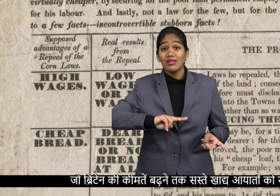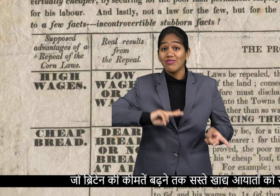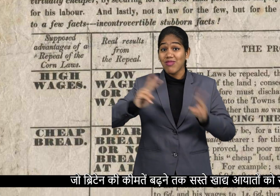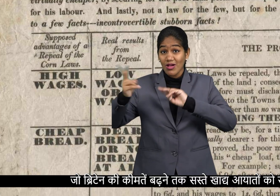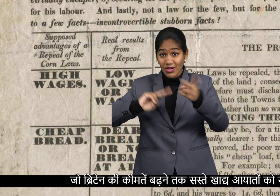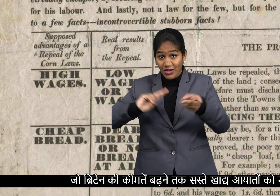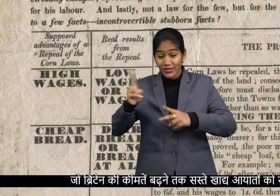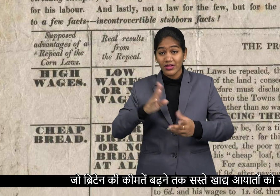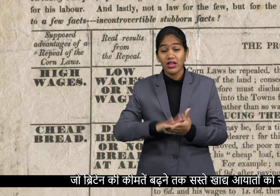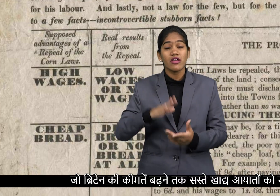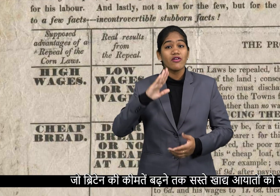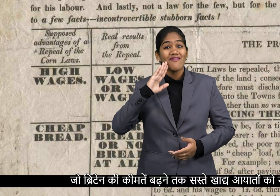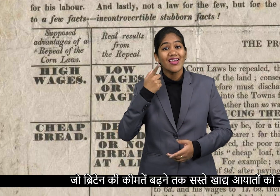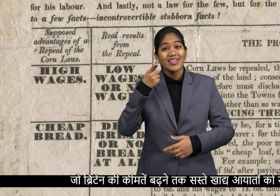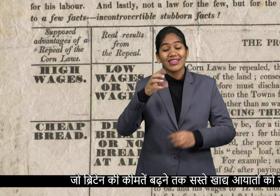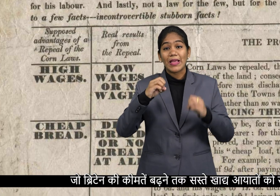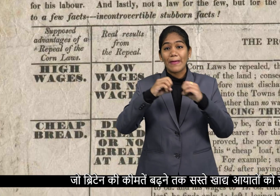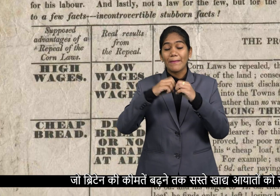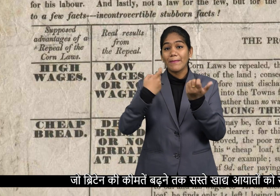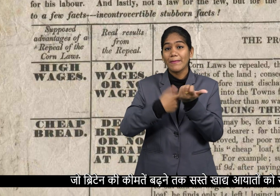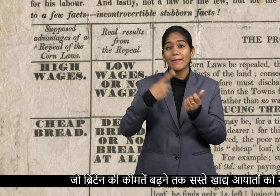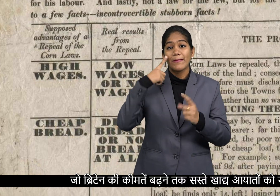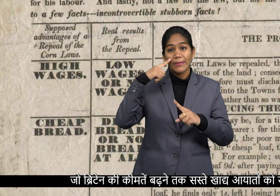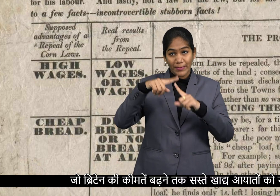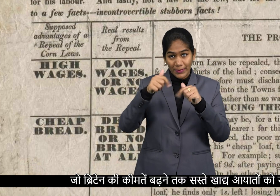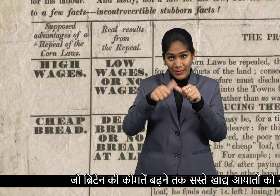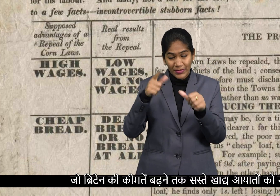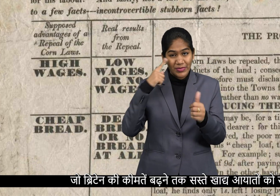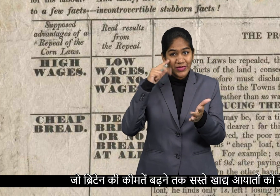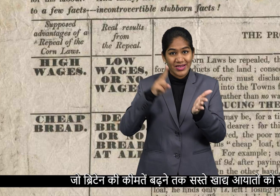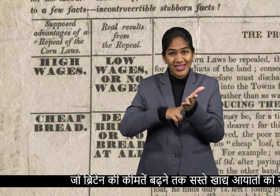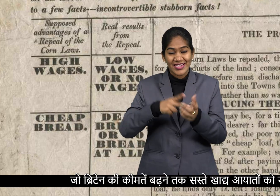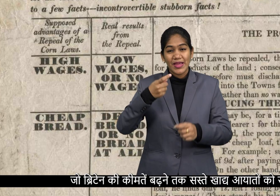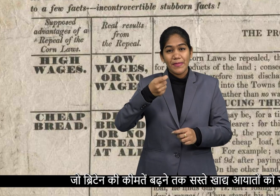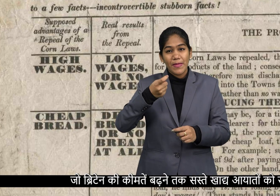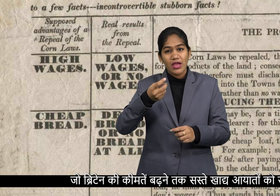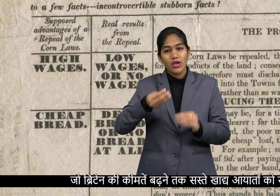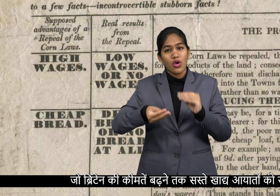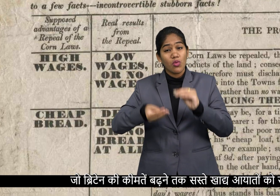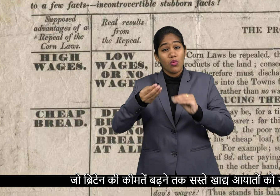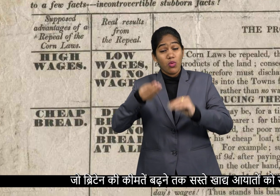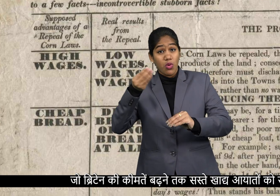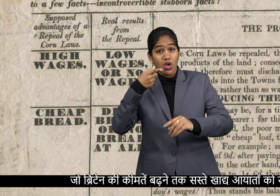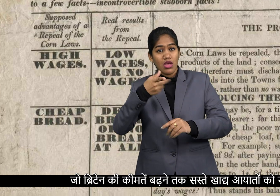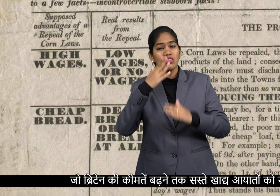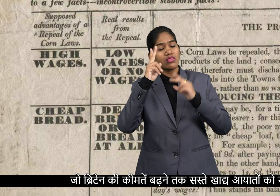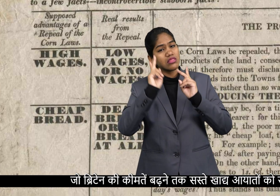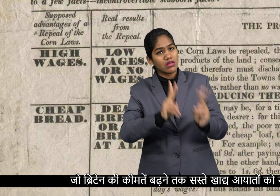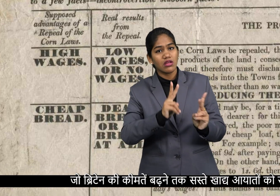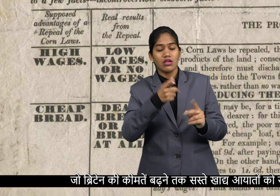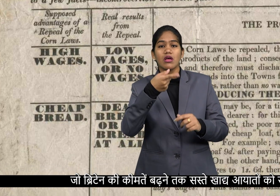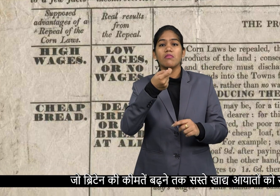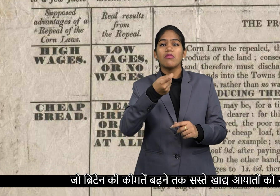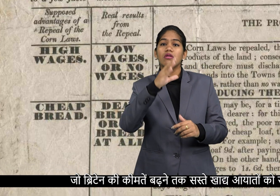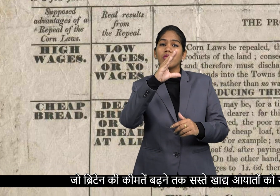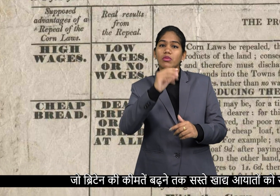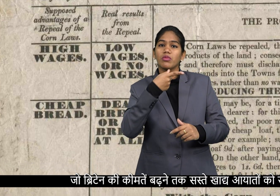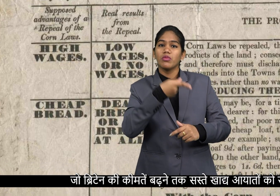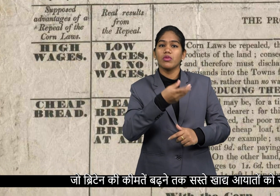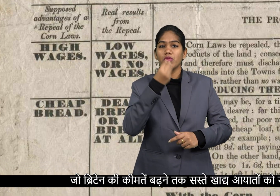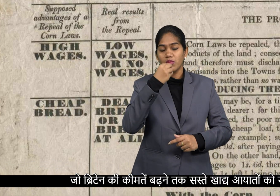जो ब्रिटेन की कीमतें बढ़ने तक सस्ते खाद्य आयातों